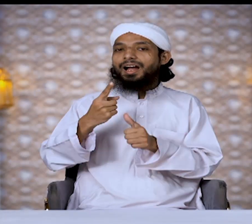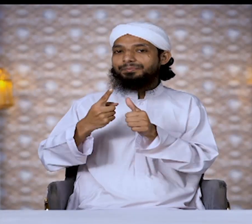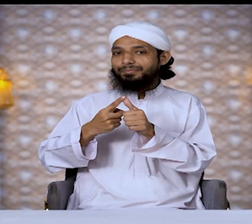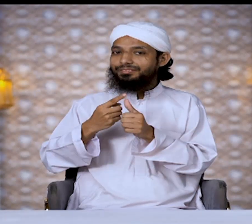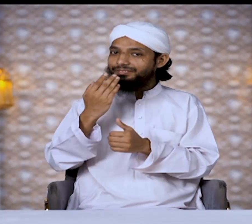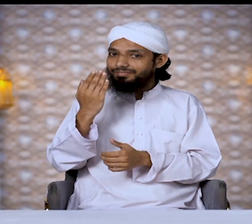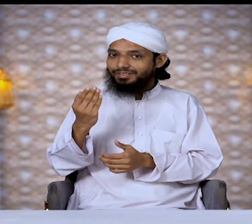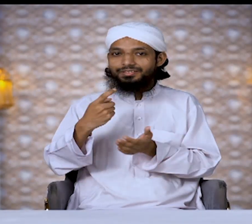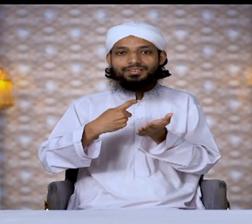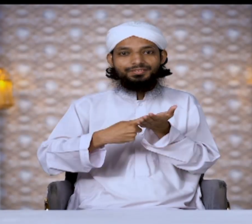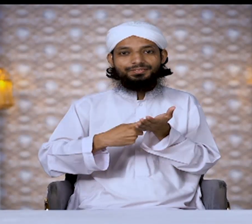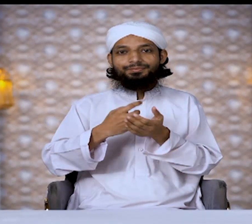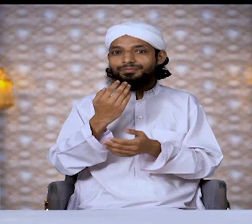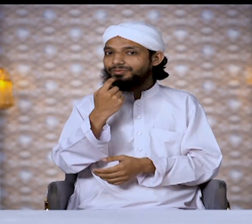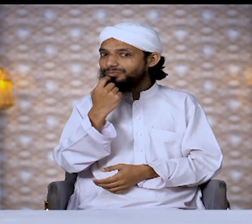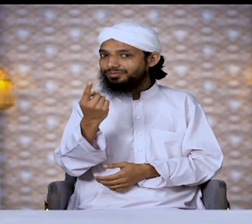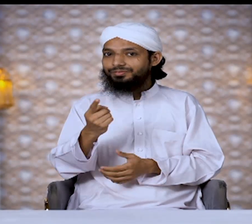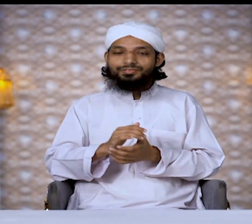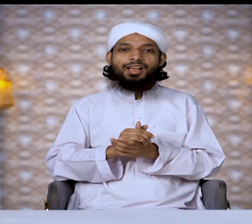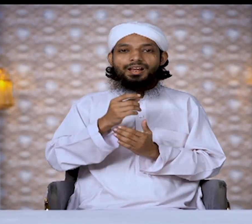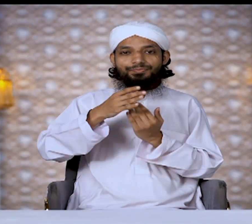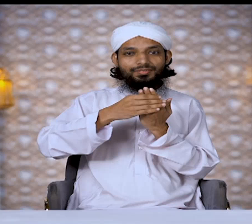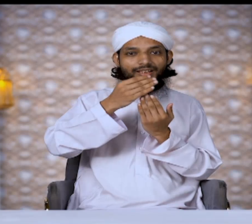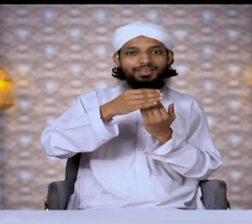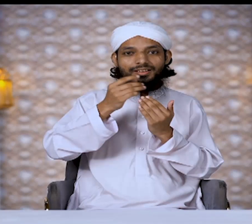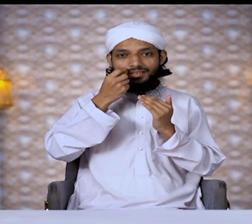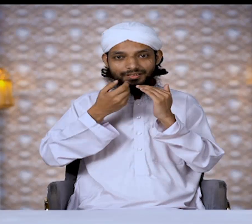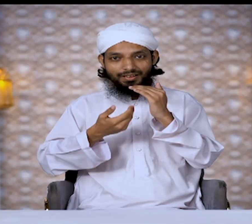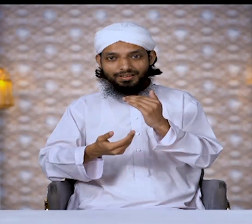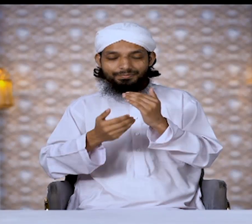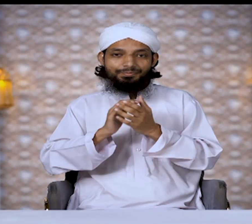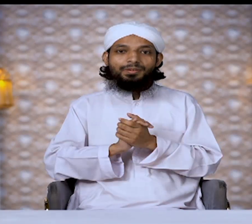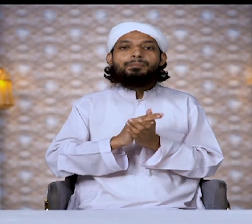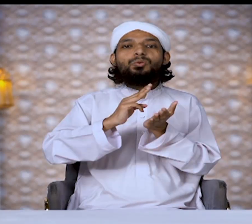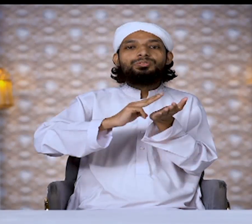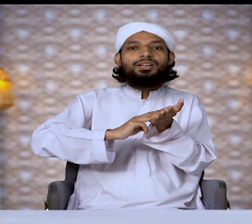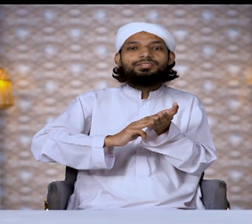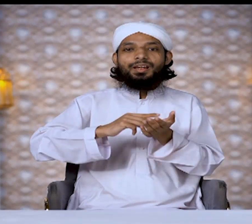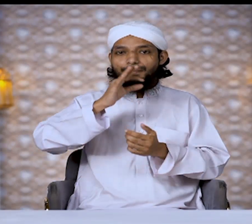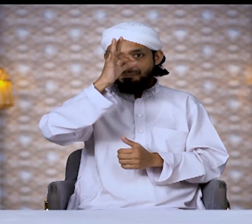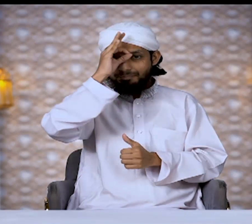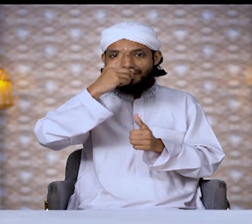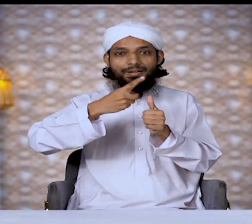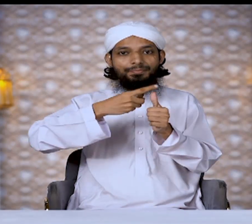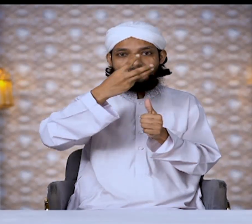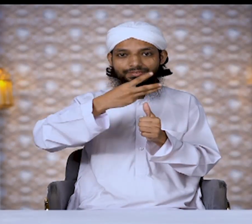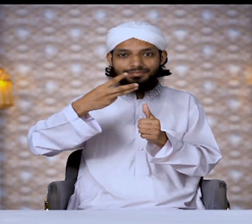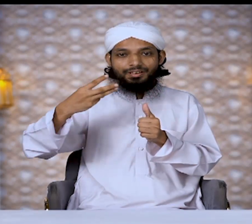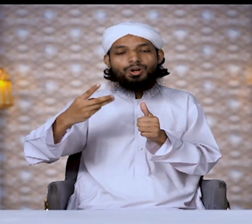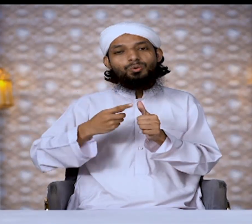رکھا۔ تاریخی نام المختار، اور اعلیٰ حضرت رحمت اللہ علیہ اپنے نام سے پہلے عبد المصطفیٰ لکھا